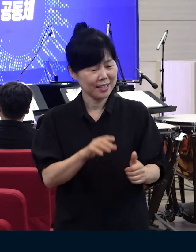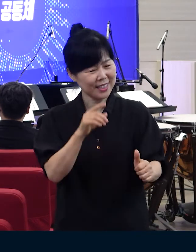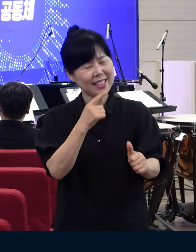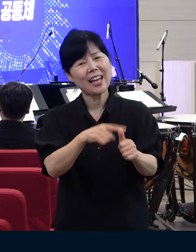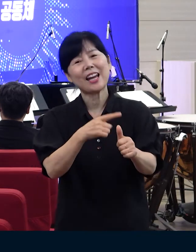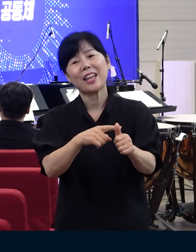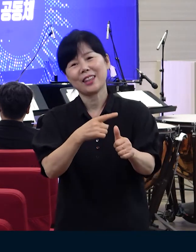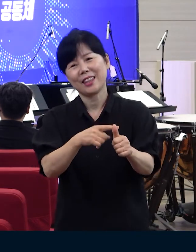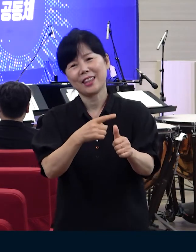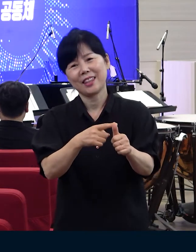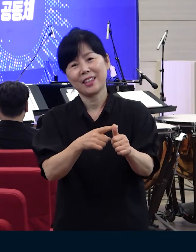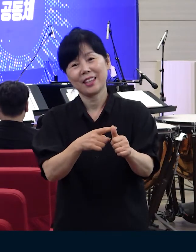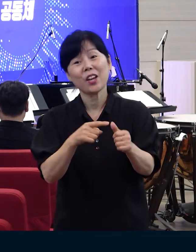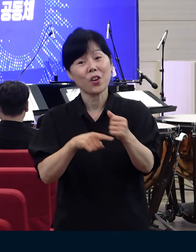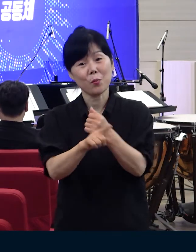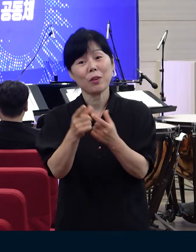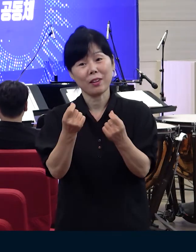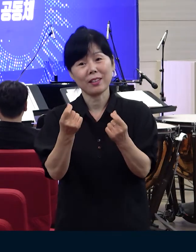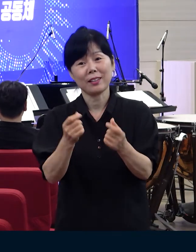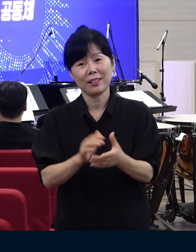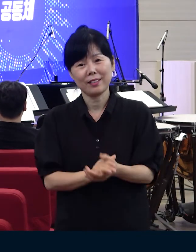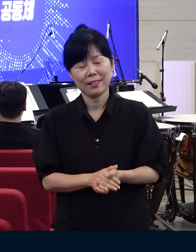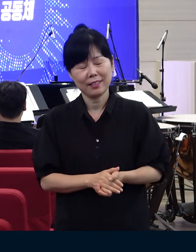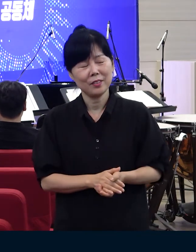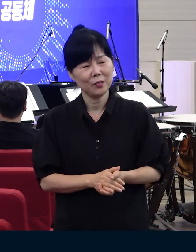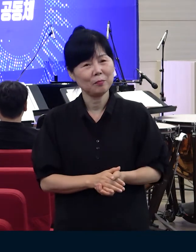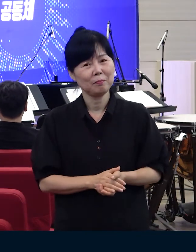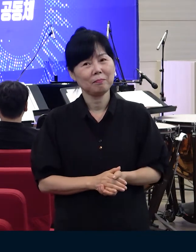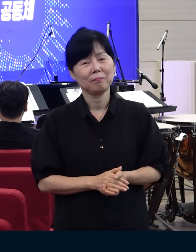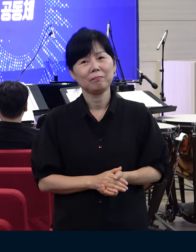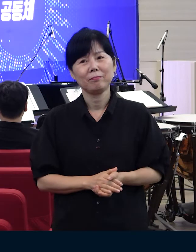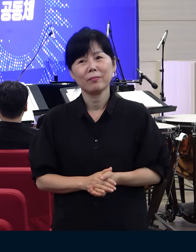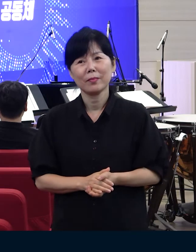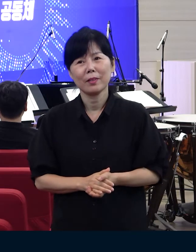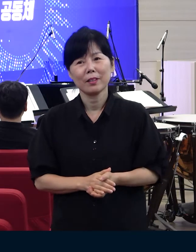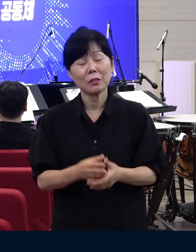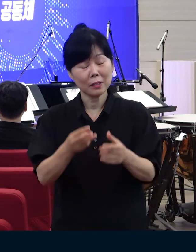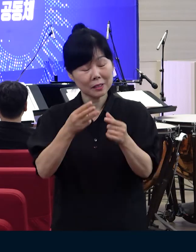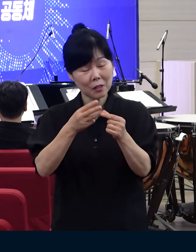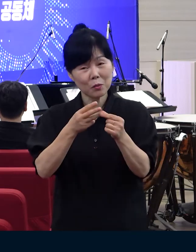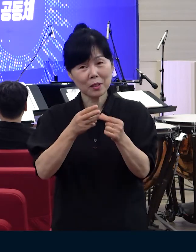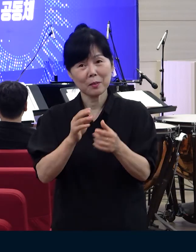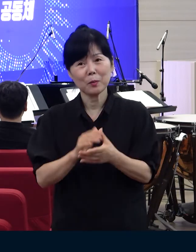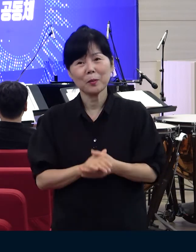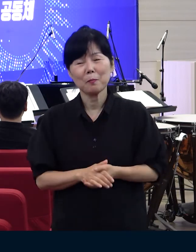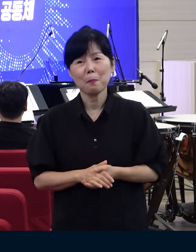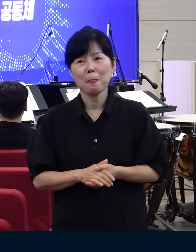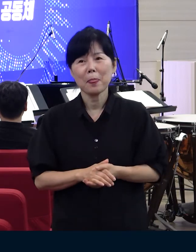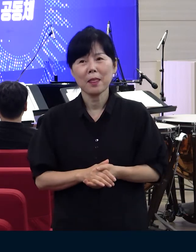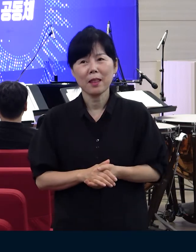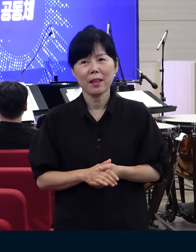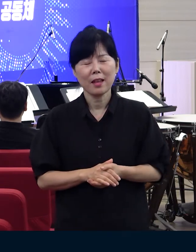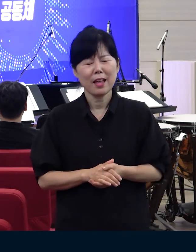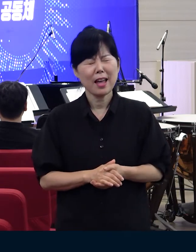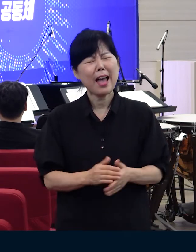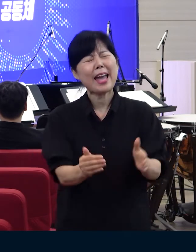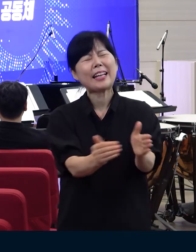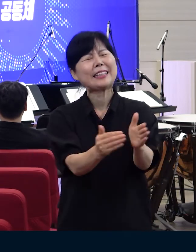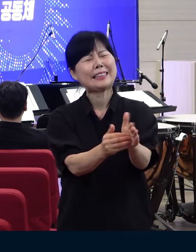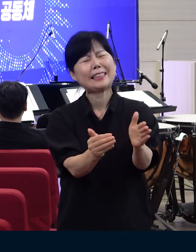야단치는 의미죠. 좀 상대를 향해서 좀 야단치고 하는 그런 의미가 있어요. 그 다음에 3번째는 고마의